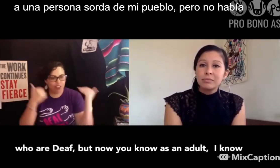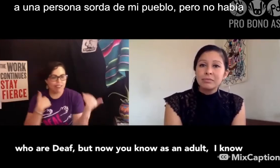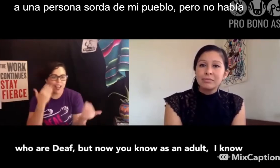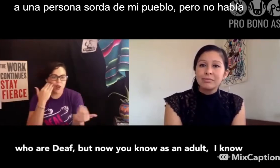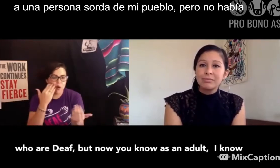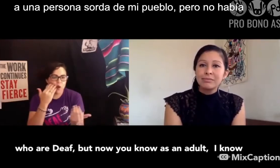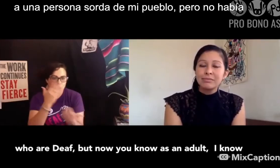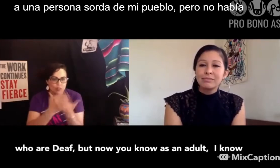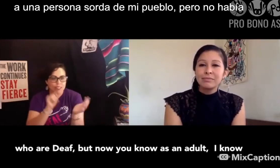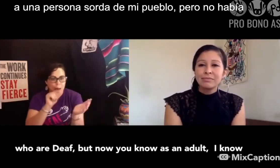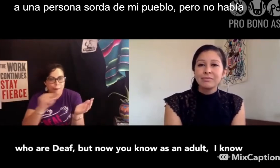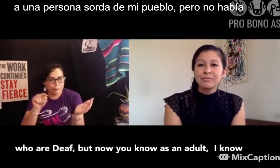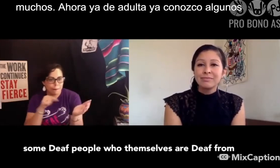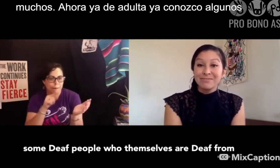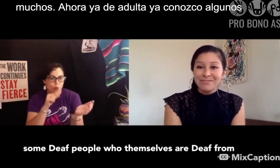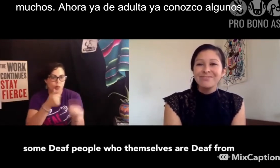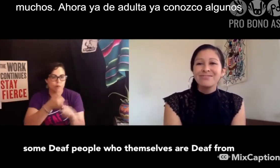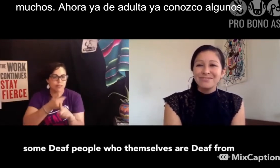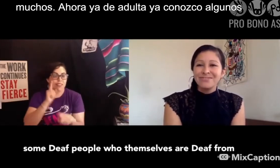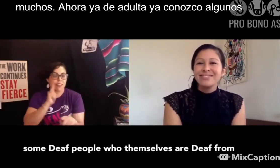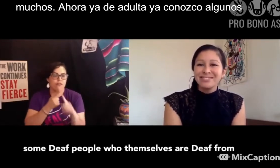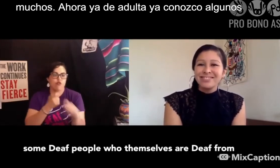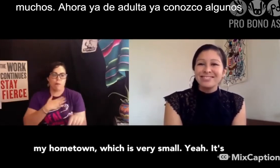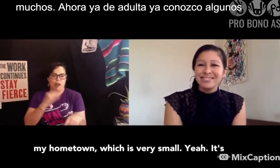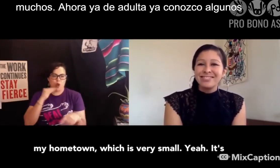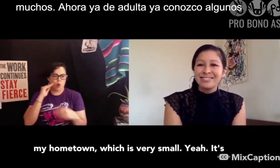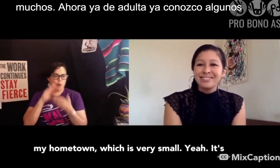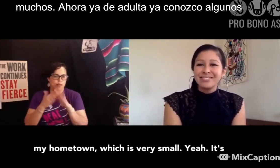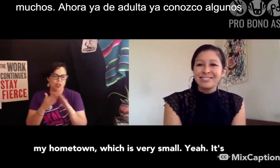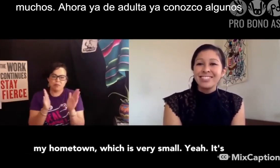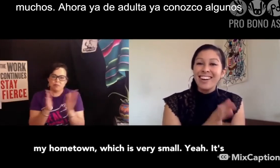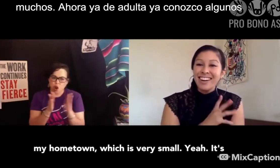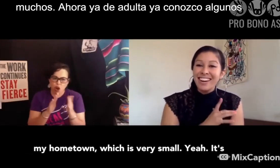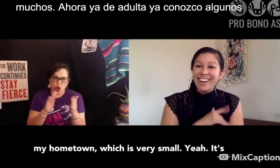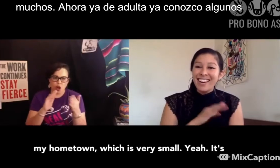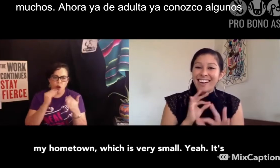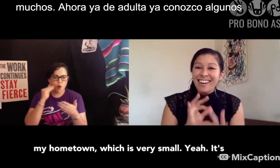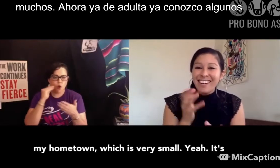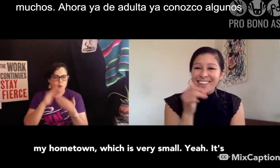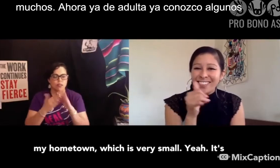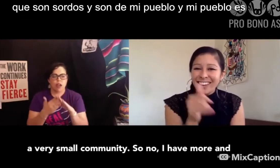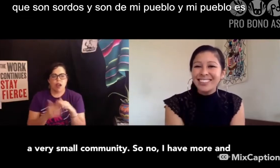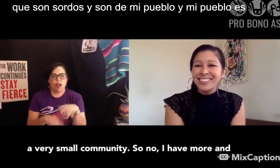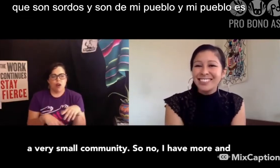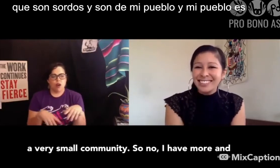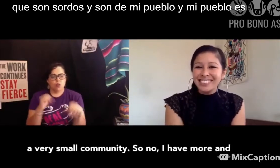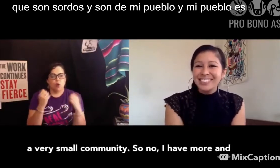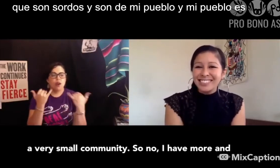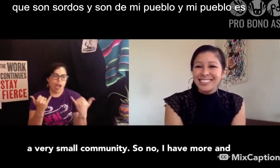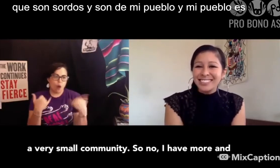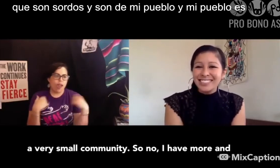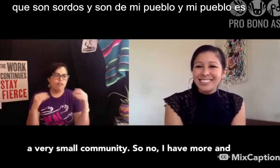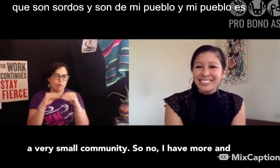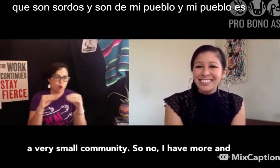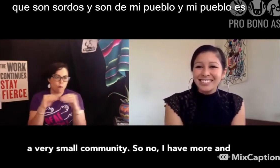de mi pueblo, pero no había muchos. Ahora, ya de adulta, ya conozco a algunos que son sordos